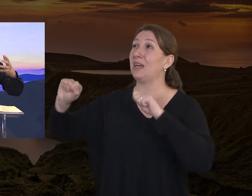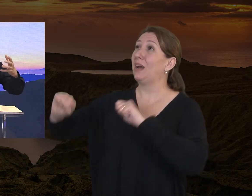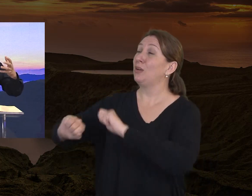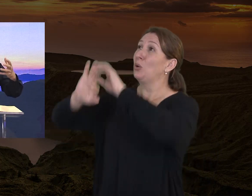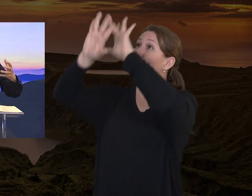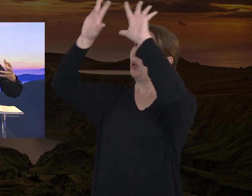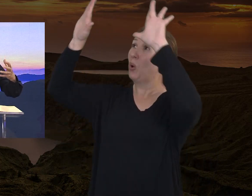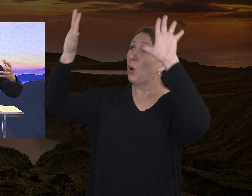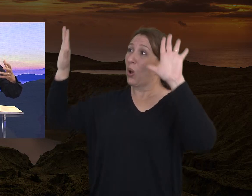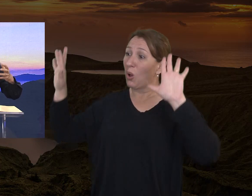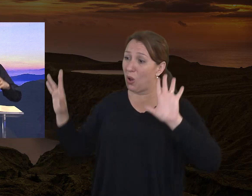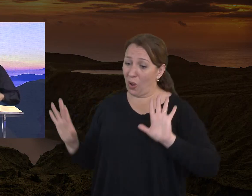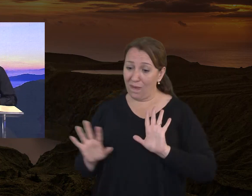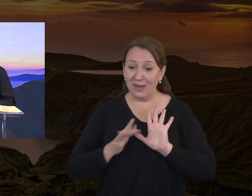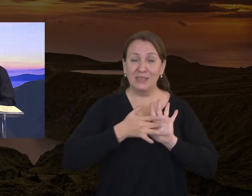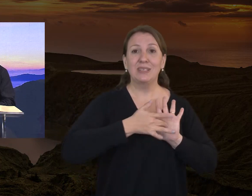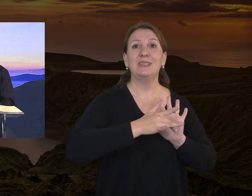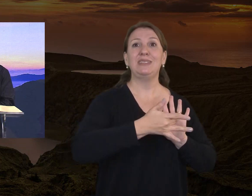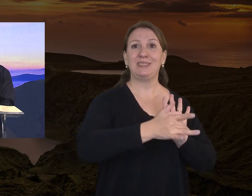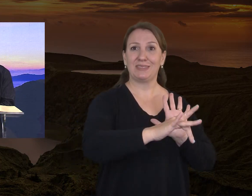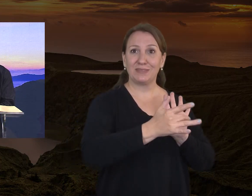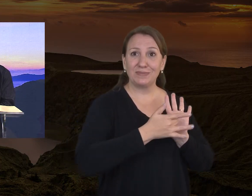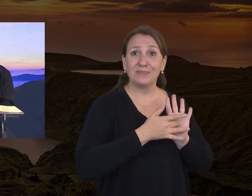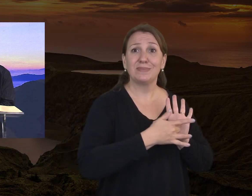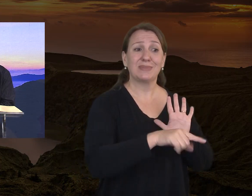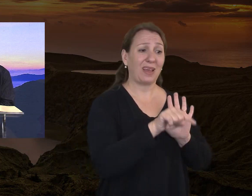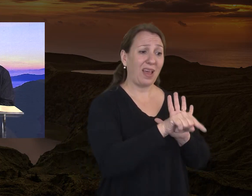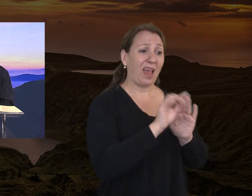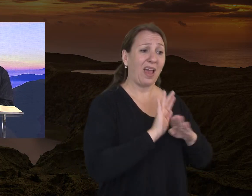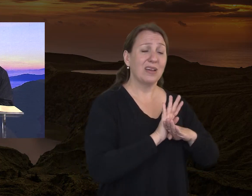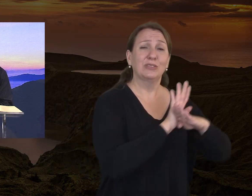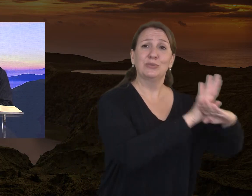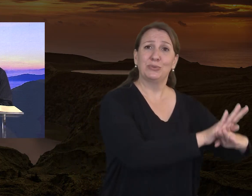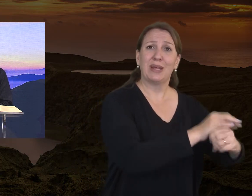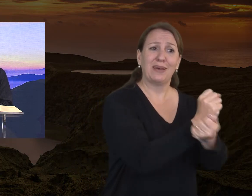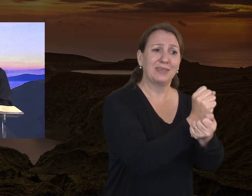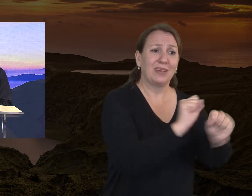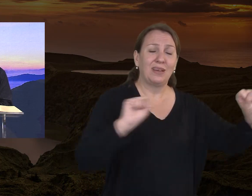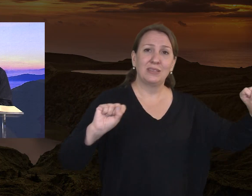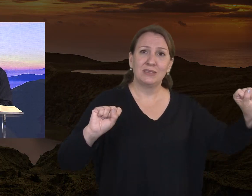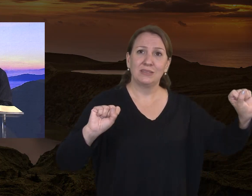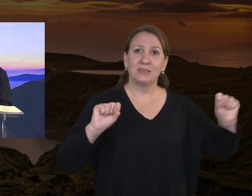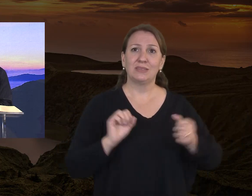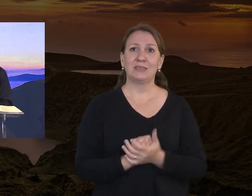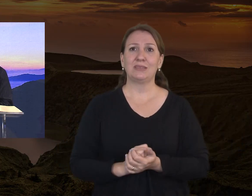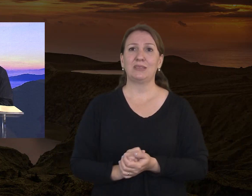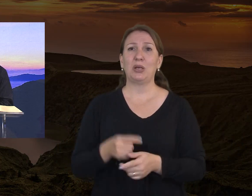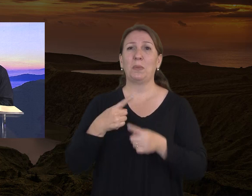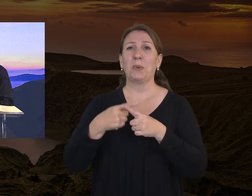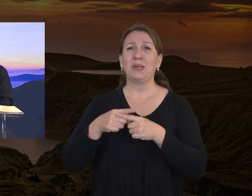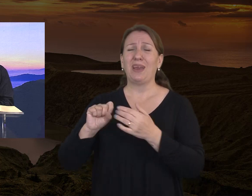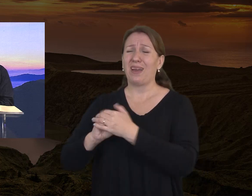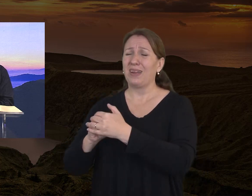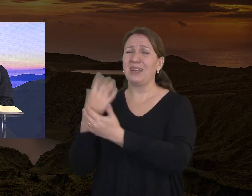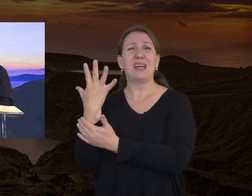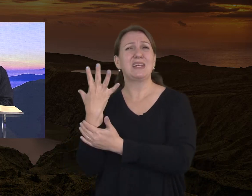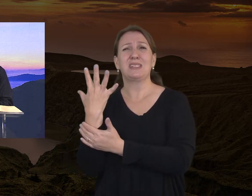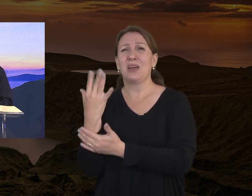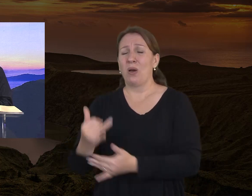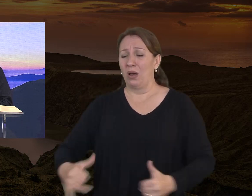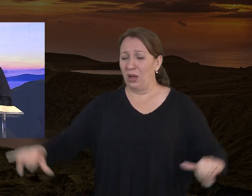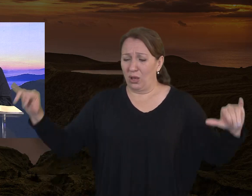do Filho de Deus. Certo? Porque sabemos que toda a criação a um só tempo geme e